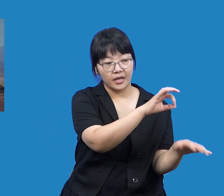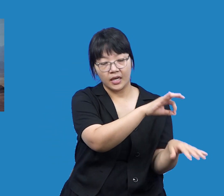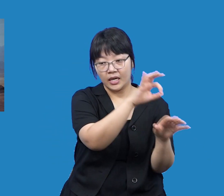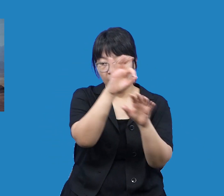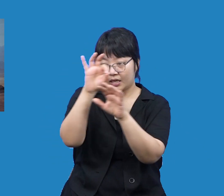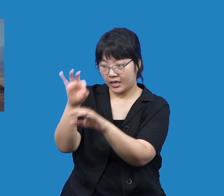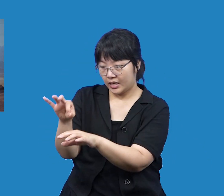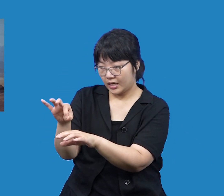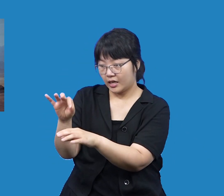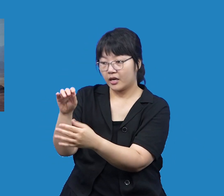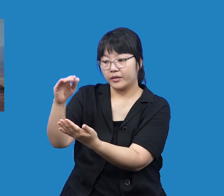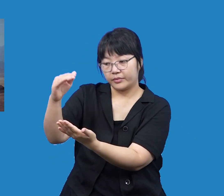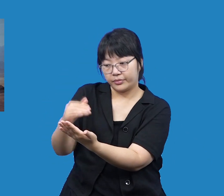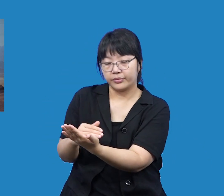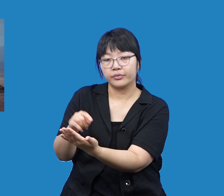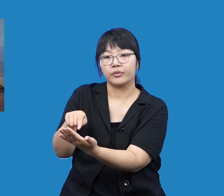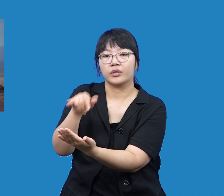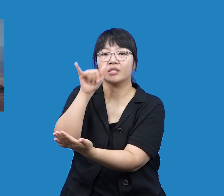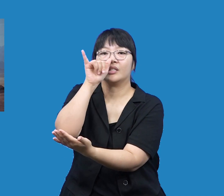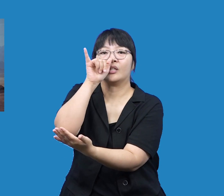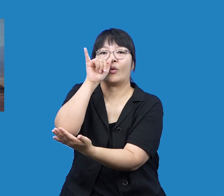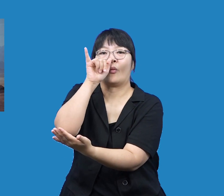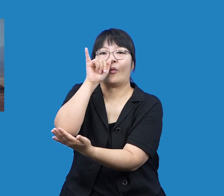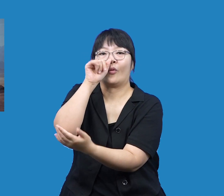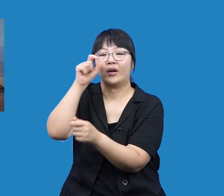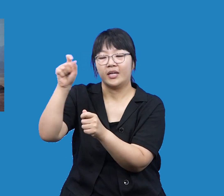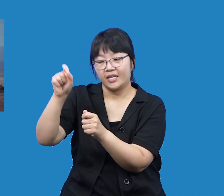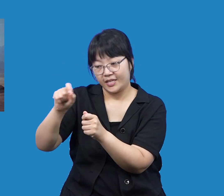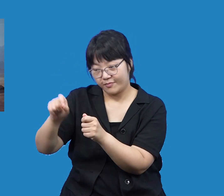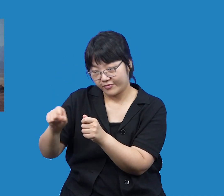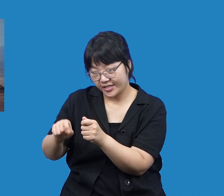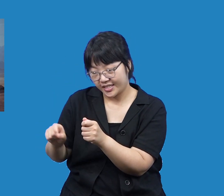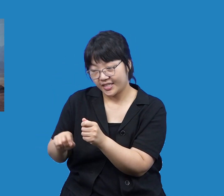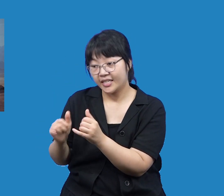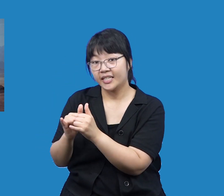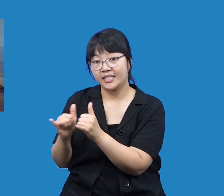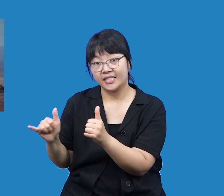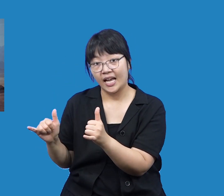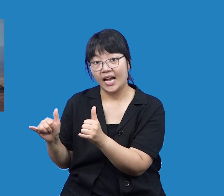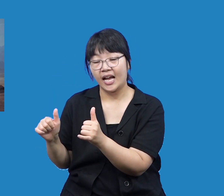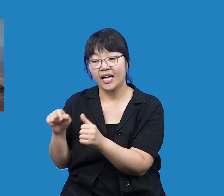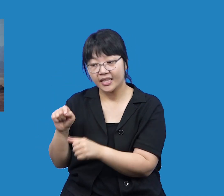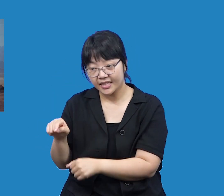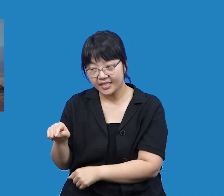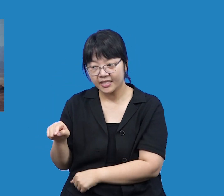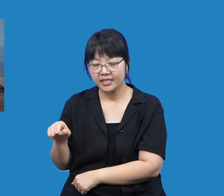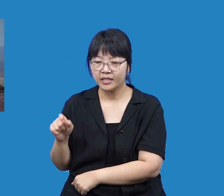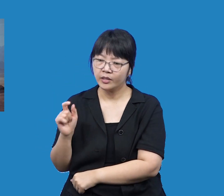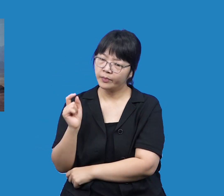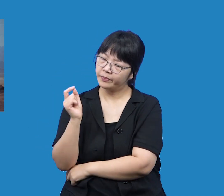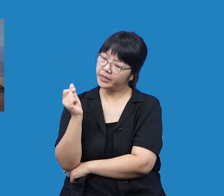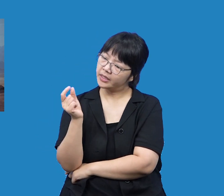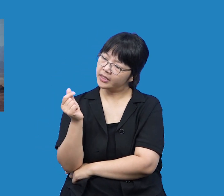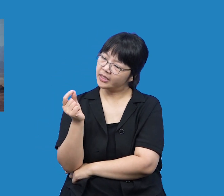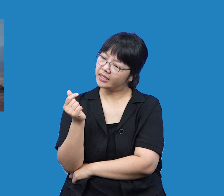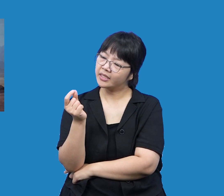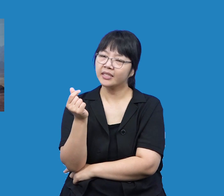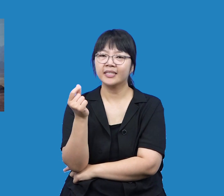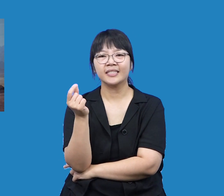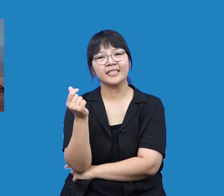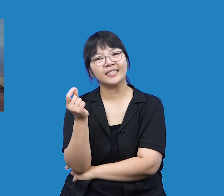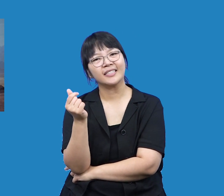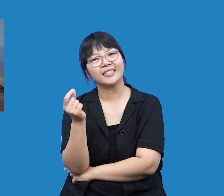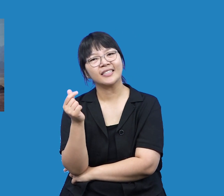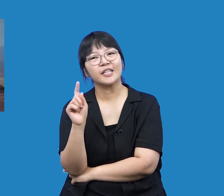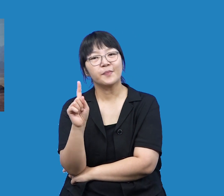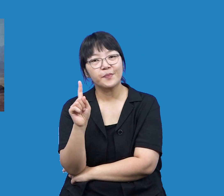모세 이야기가 나옵니다. 그러면서 히브리서 기자는 모세와 비슷한 분이 있다.